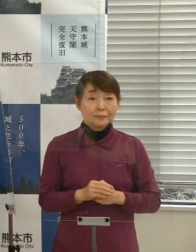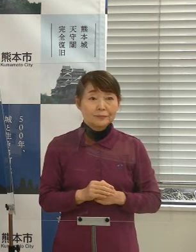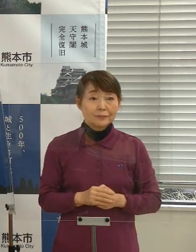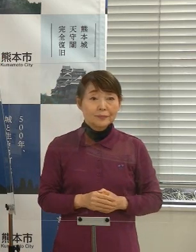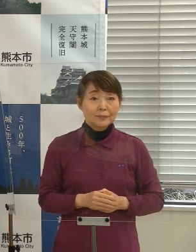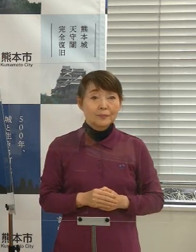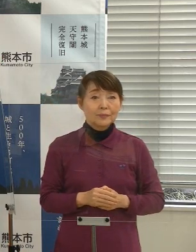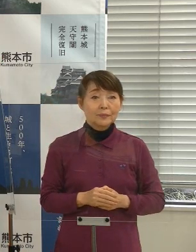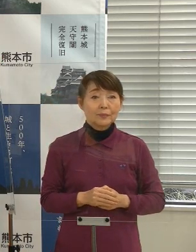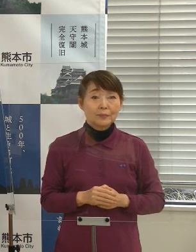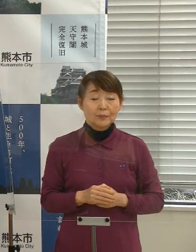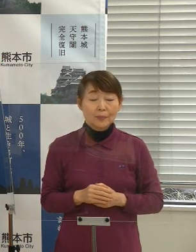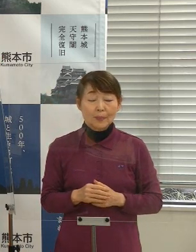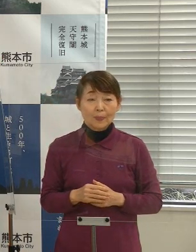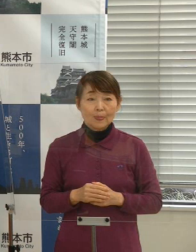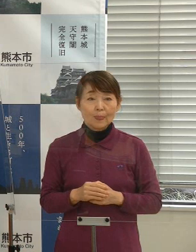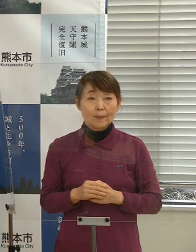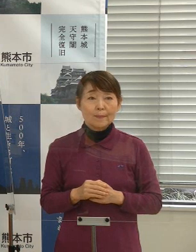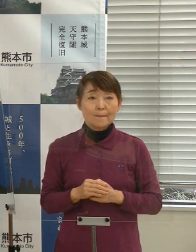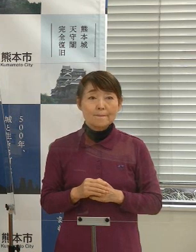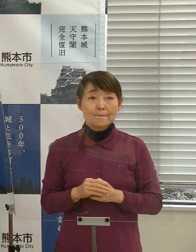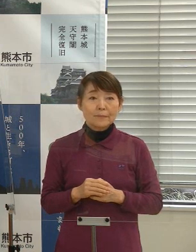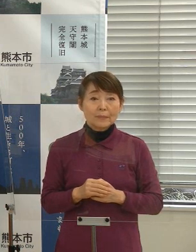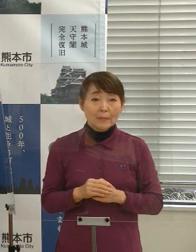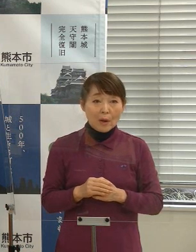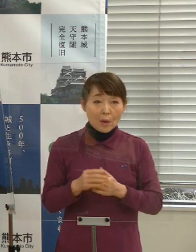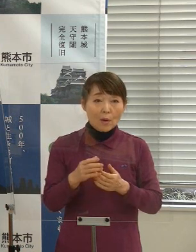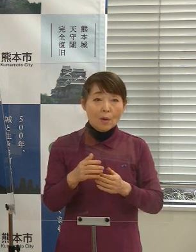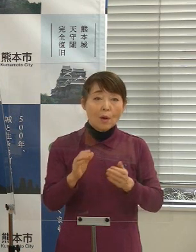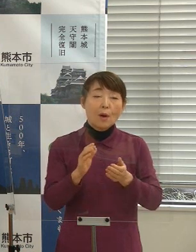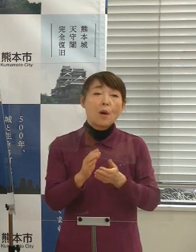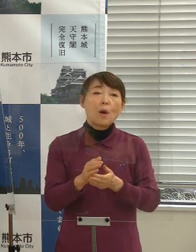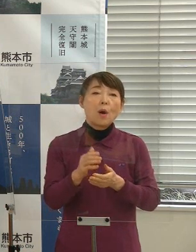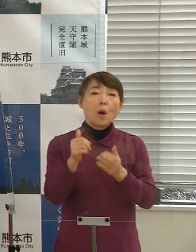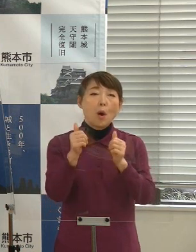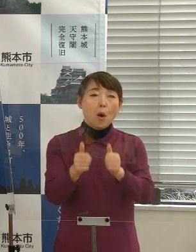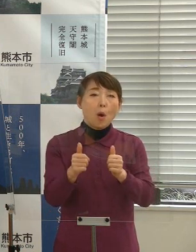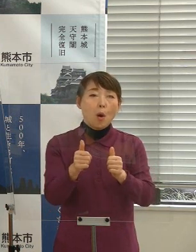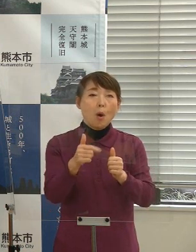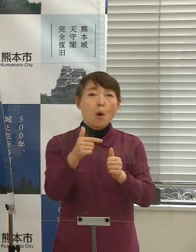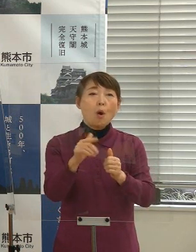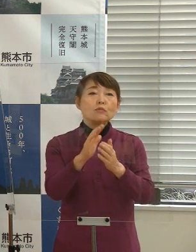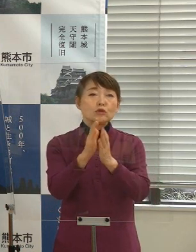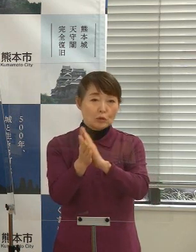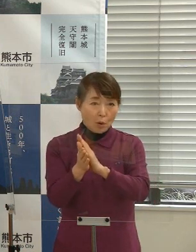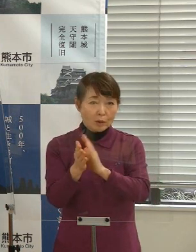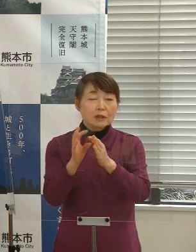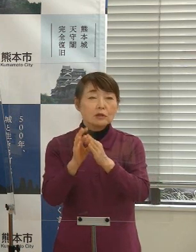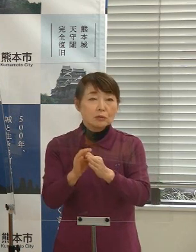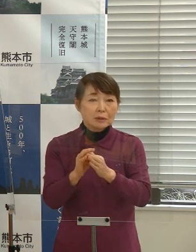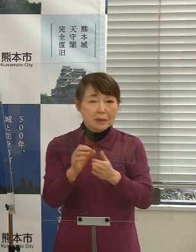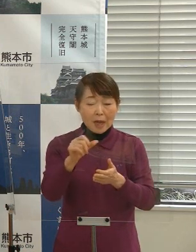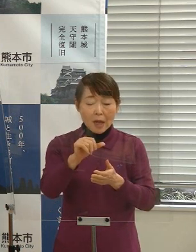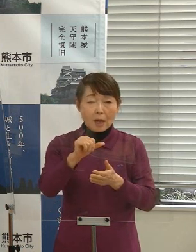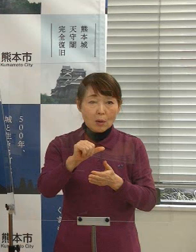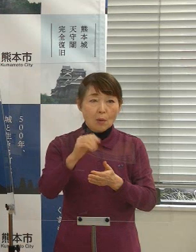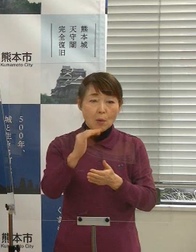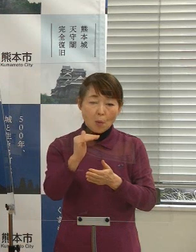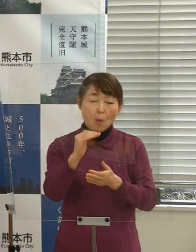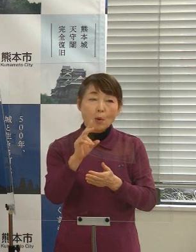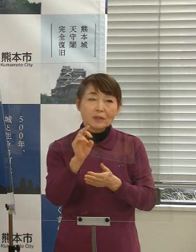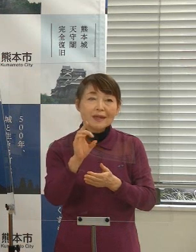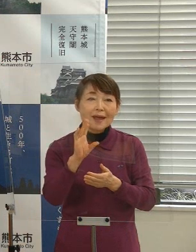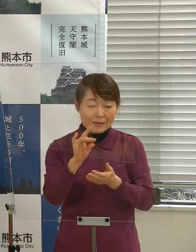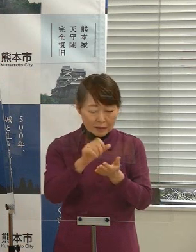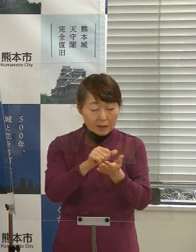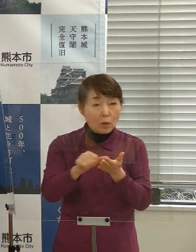法務省戸籍の関係、法務省の方についてはですね、以前からもこれもすでに家庭